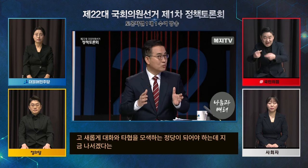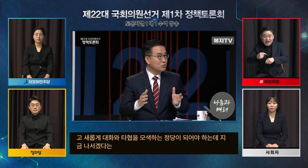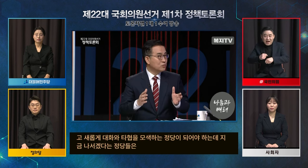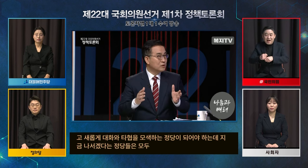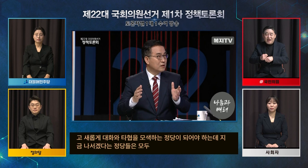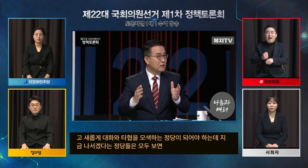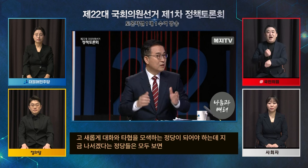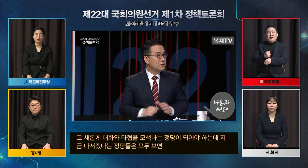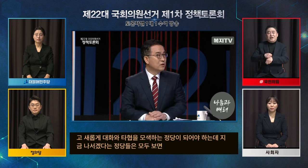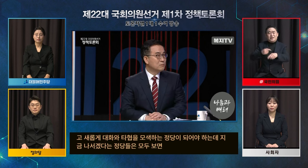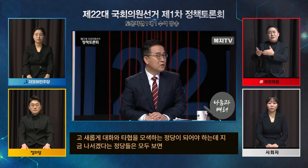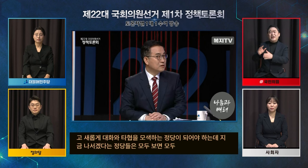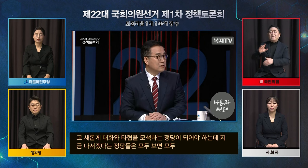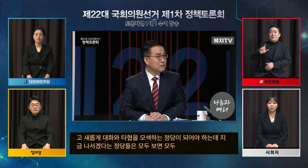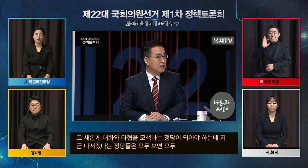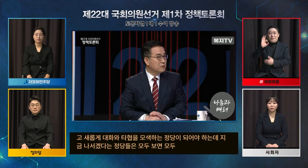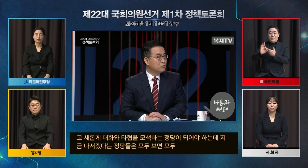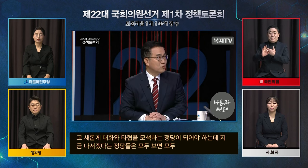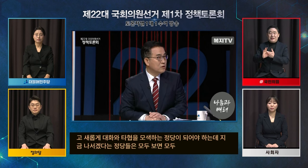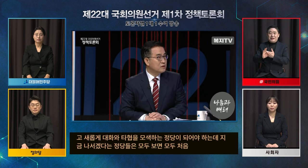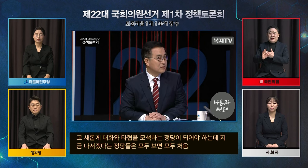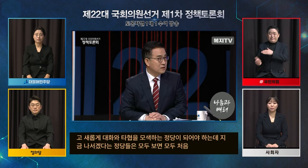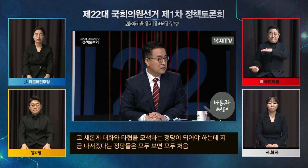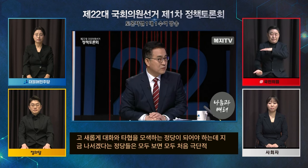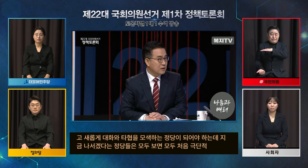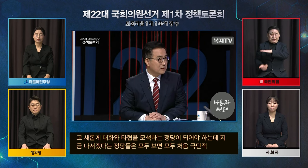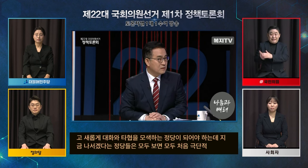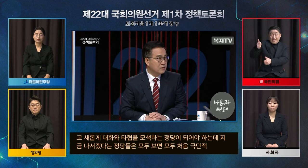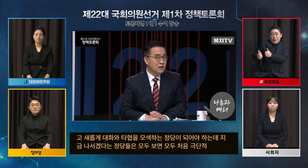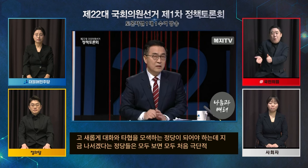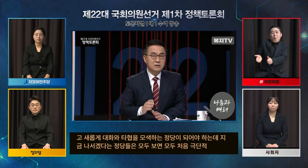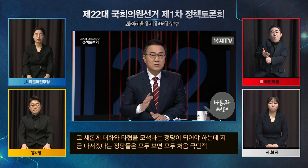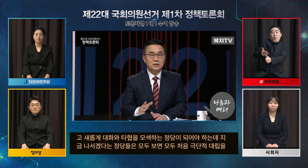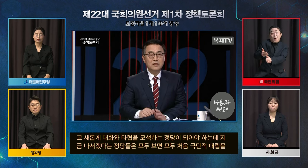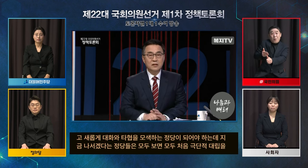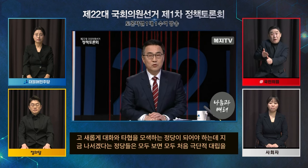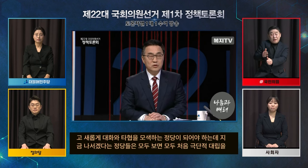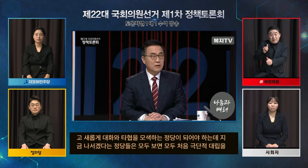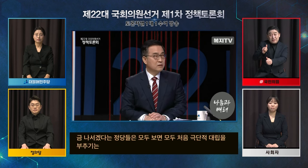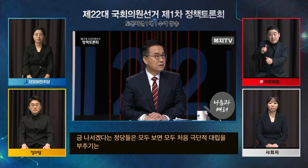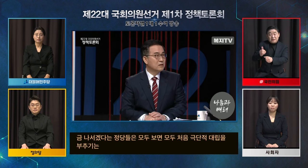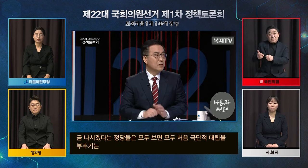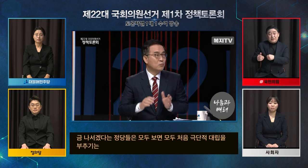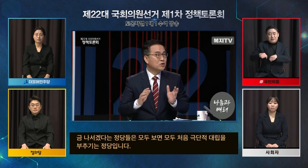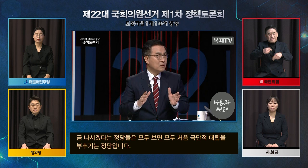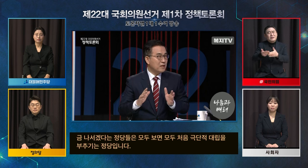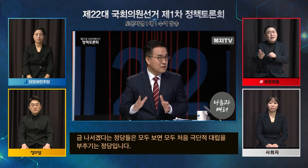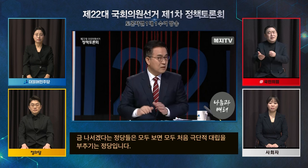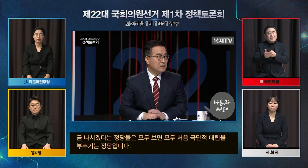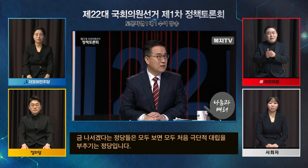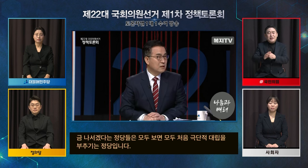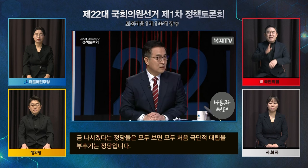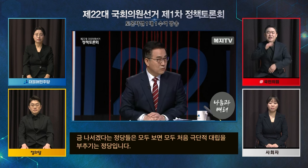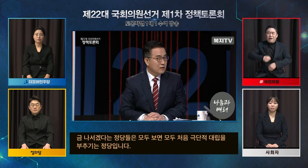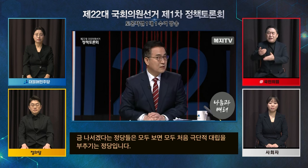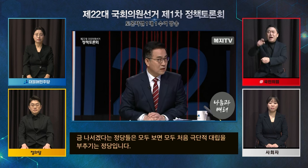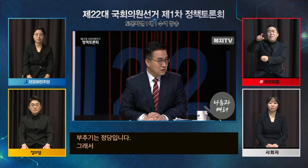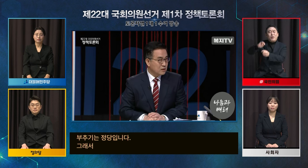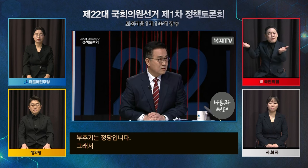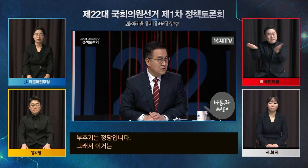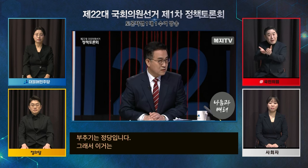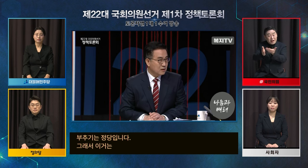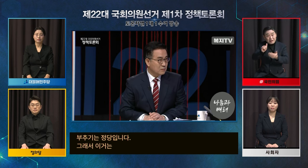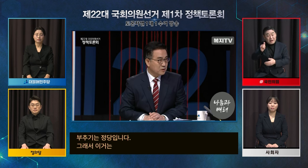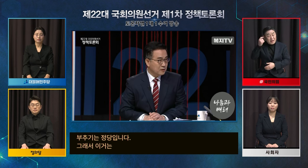모두 전부 극단적 대립을 부추기는 정당들입니다. 그래서 이건 정의당이 요청하는 그런 목적에 맞지 않은 결과로